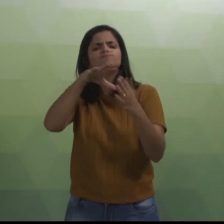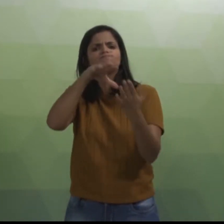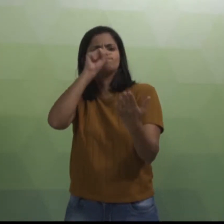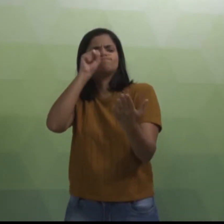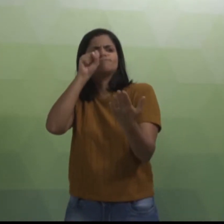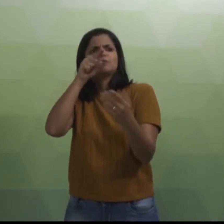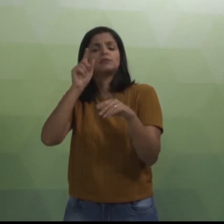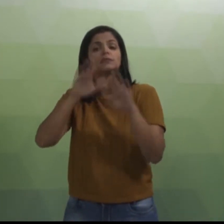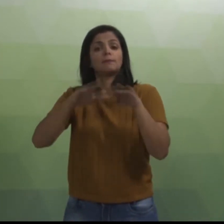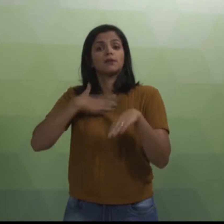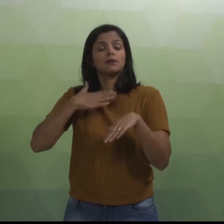frase.